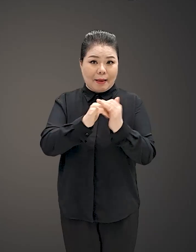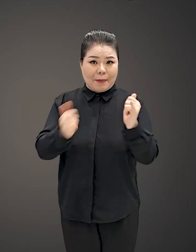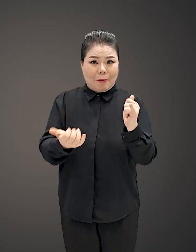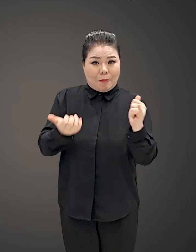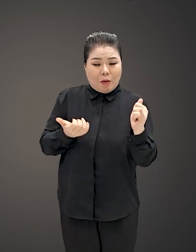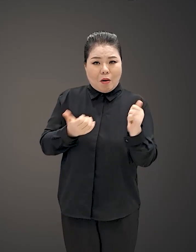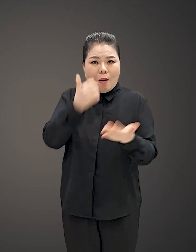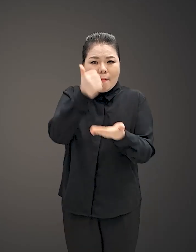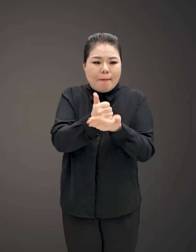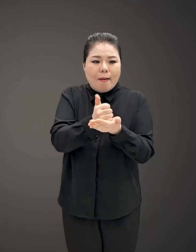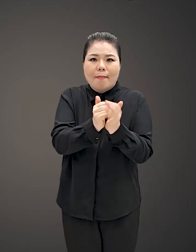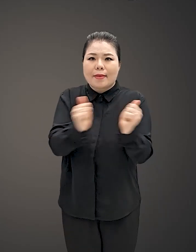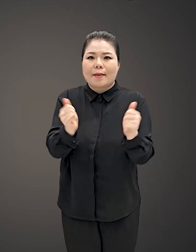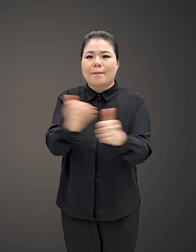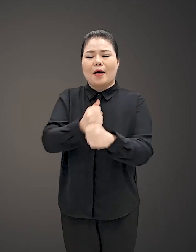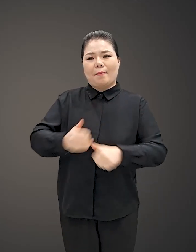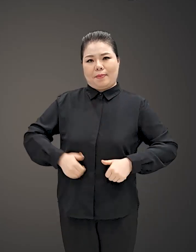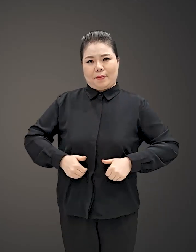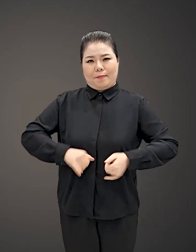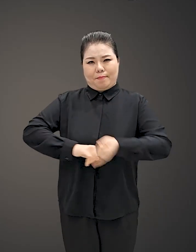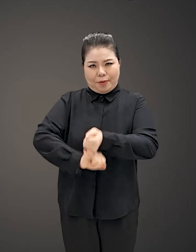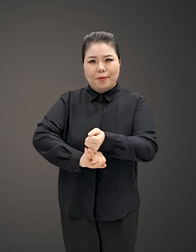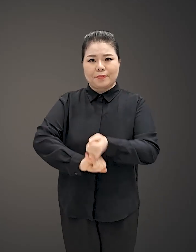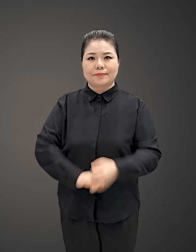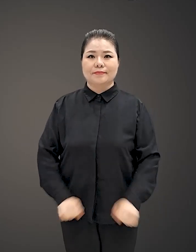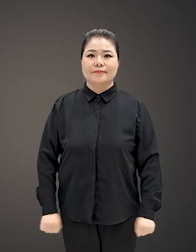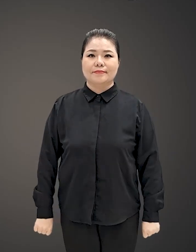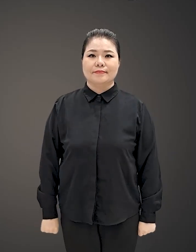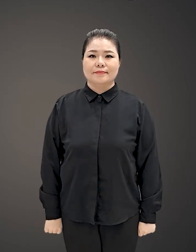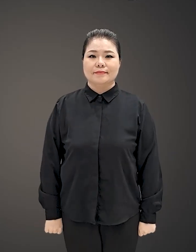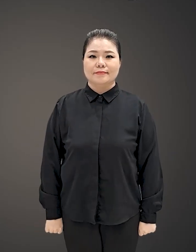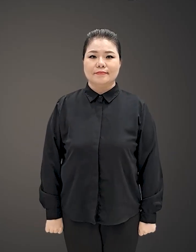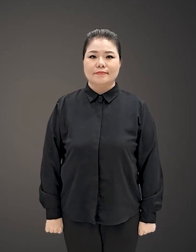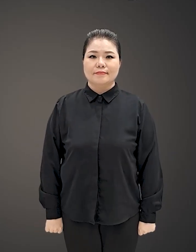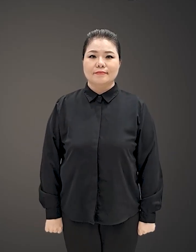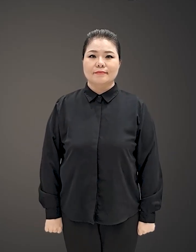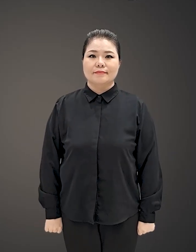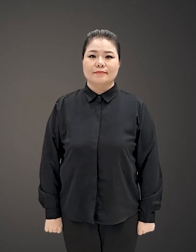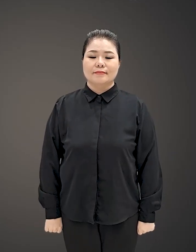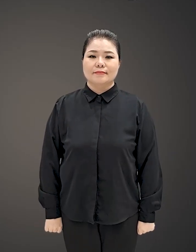희생자가 또다시 나오기 전에 반드시 그놈을 잡아야 한다.